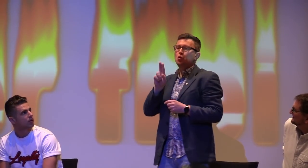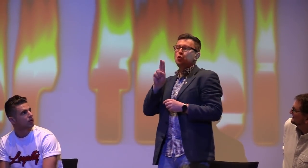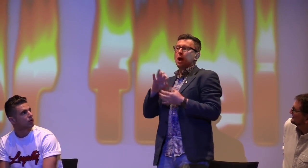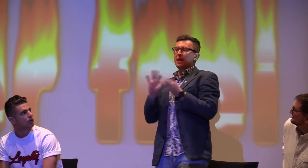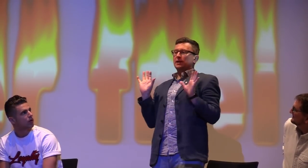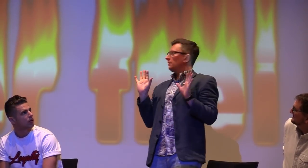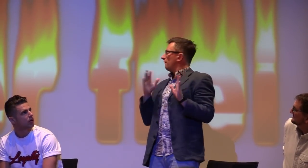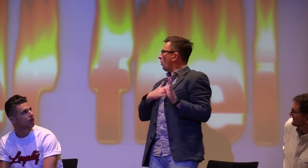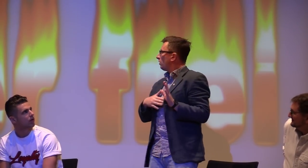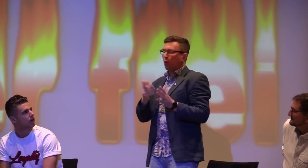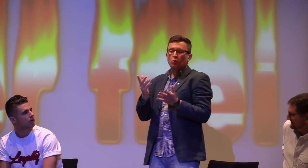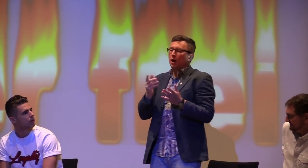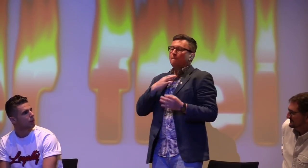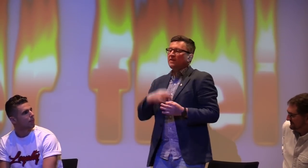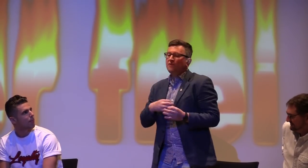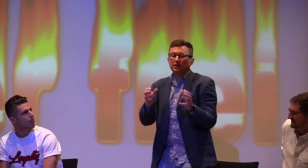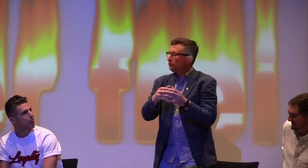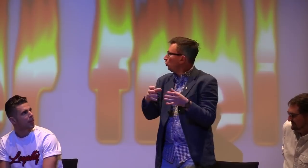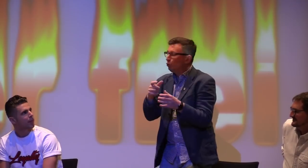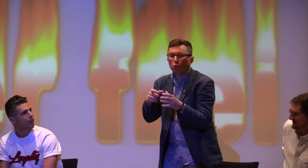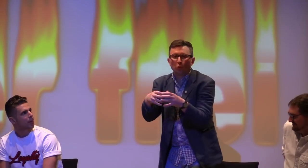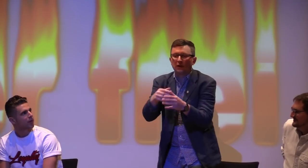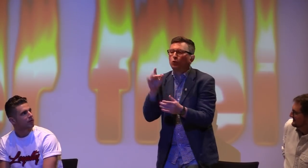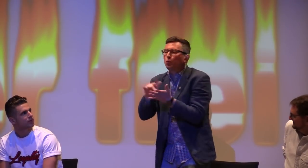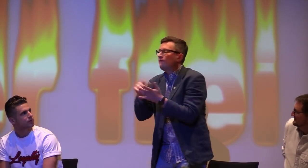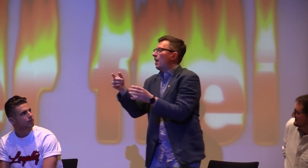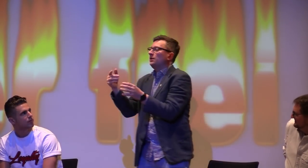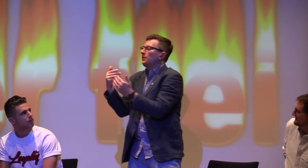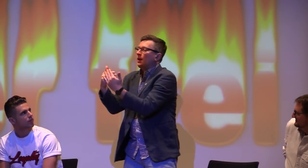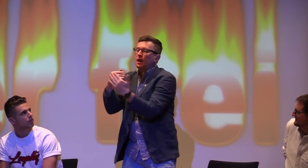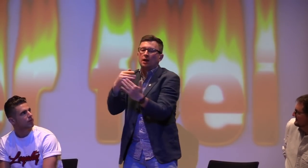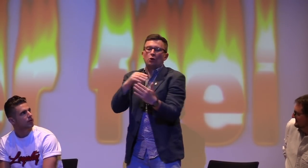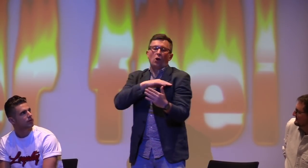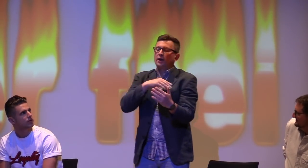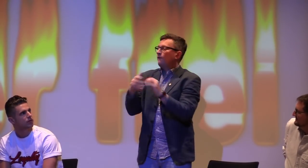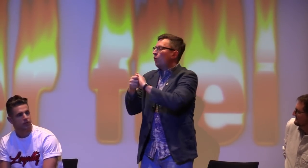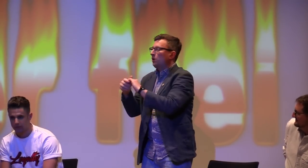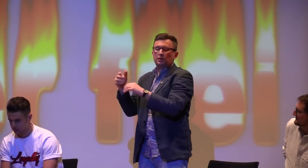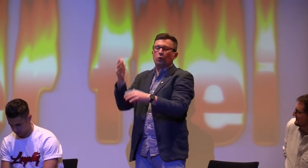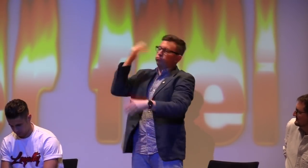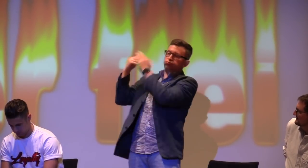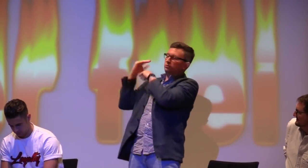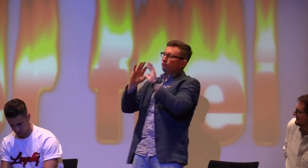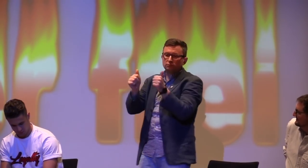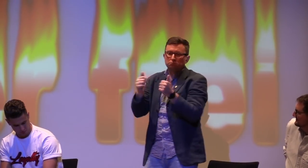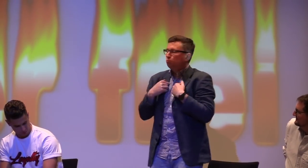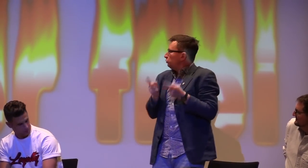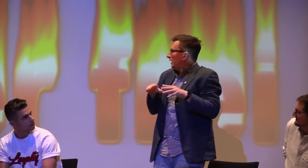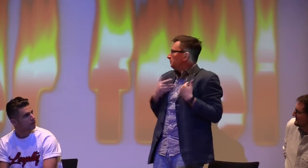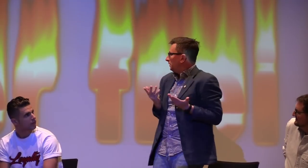Und ich denke aber, man muss das auch einfach akzeptieren, dass Leute unabhängig sein wollen, dass Leute einfach nicht im Verein Mitglied sein wollen.